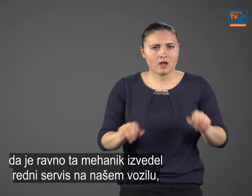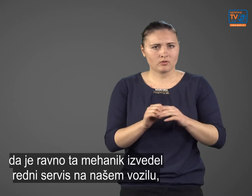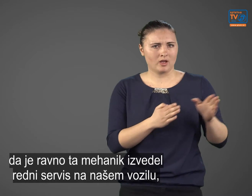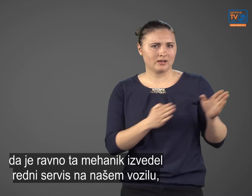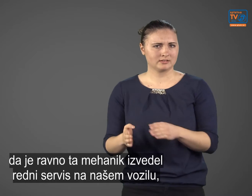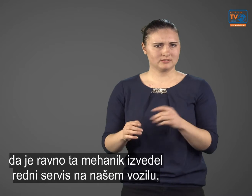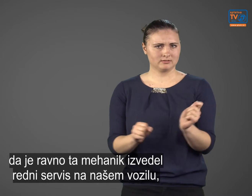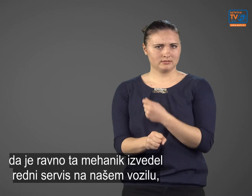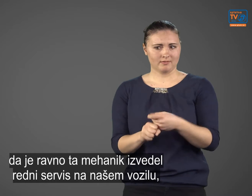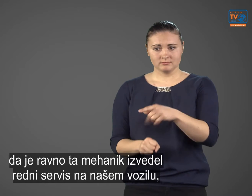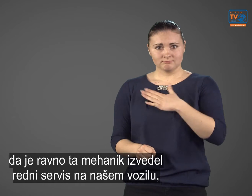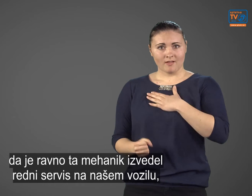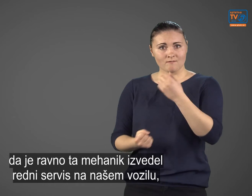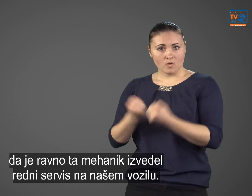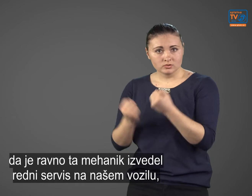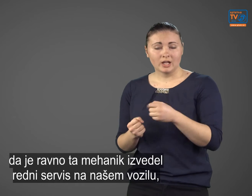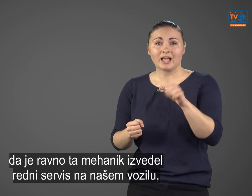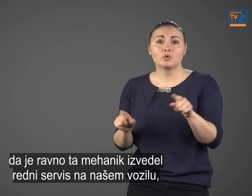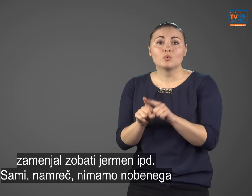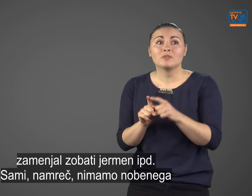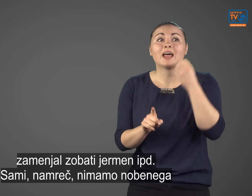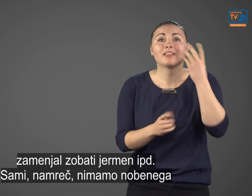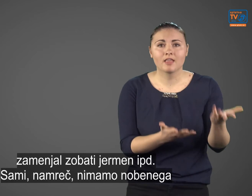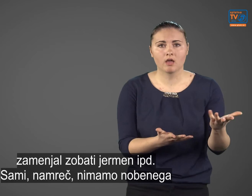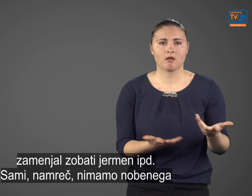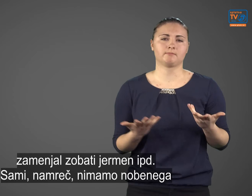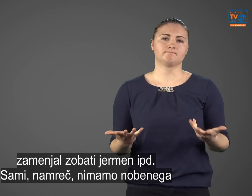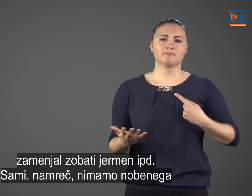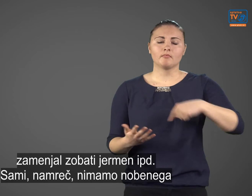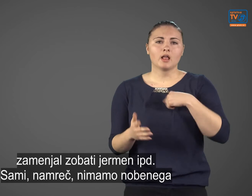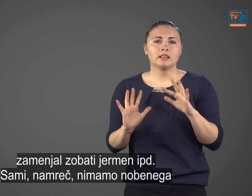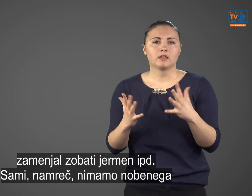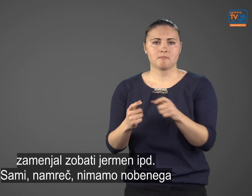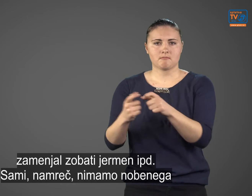vozilu, ter kdaj, ko pa nimamo nobenih dokazil o opravljeni storitvi.